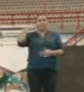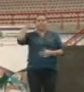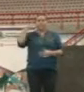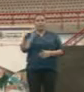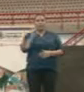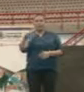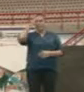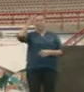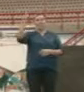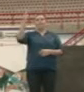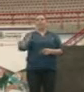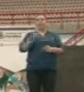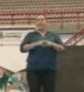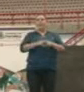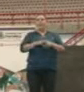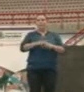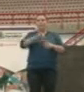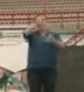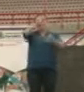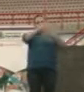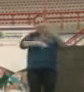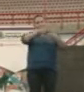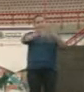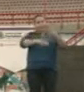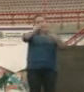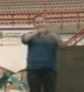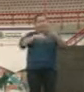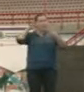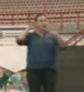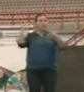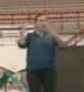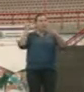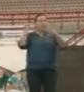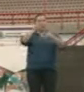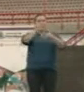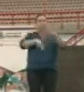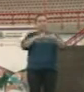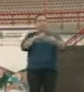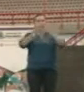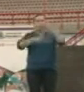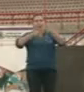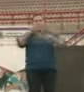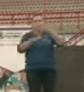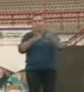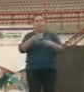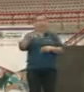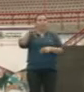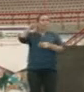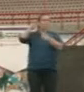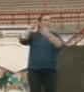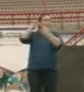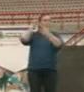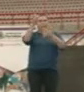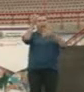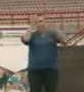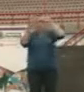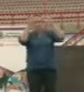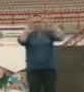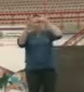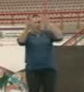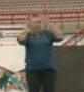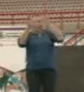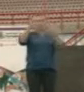você está sendo inteligente. Porque ao ler, você usa a visão. Ao falar, audição. E você ainda está